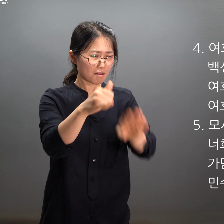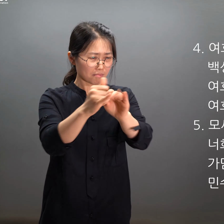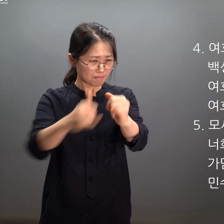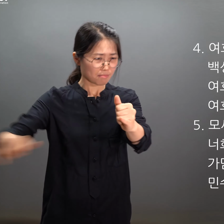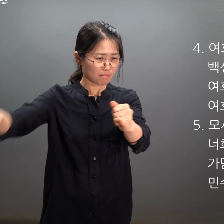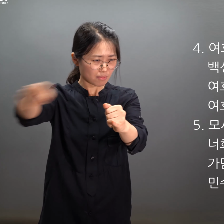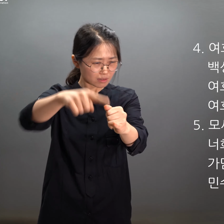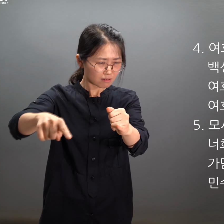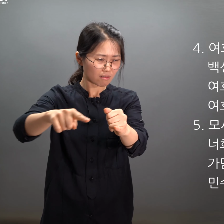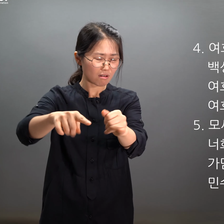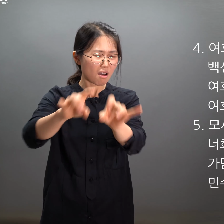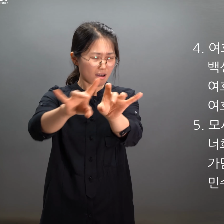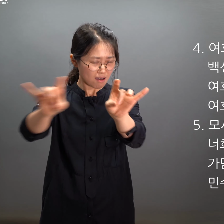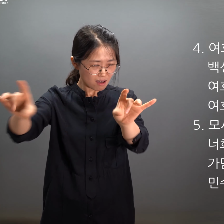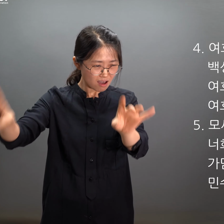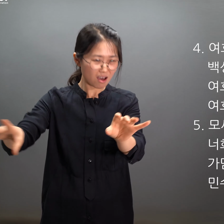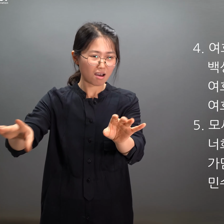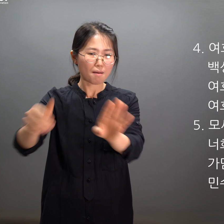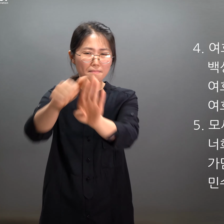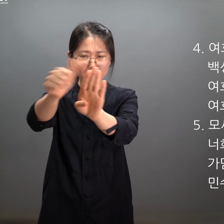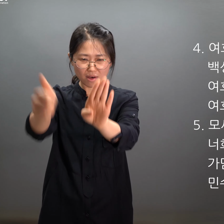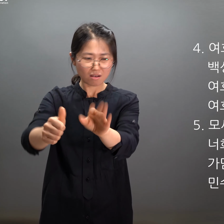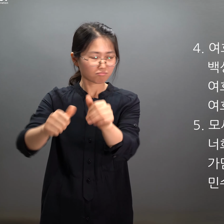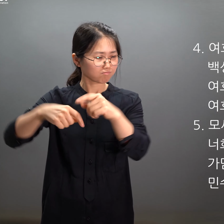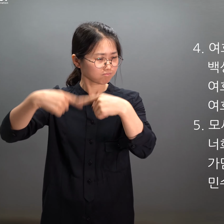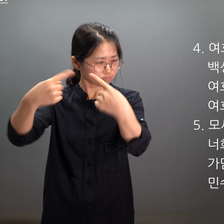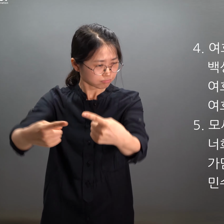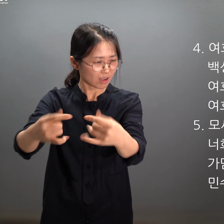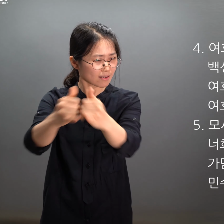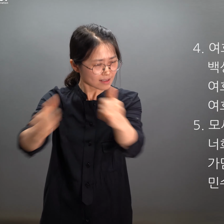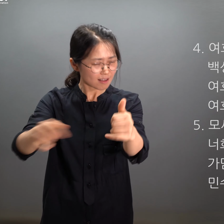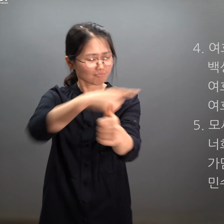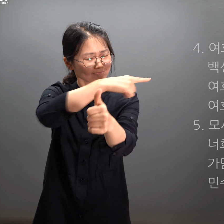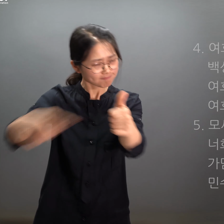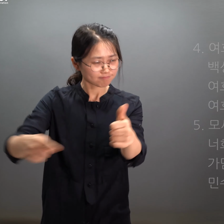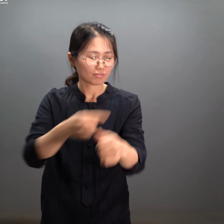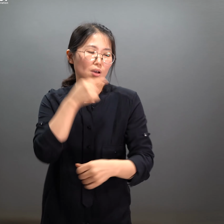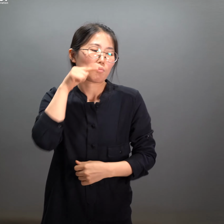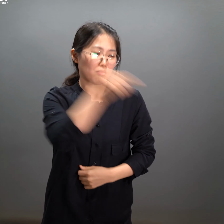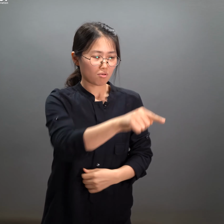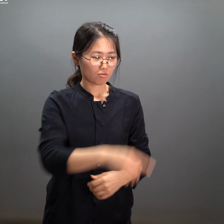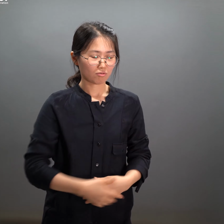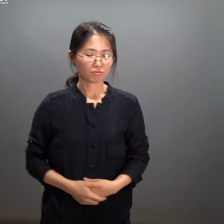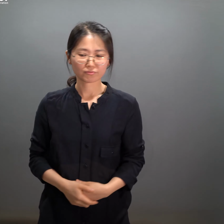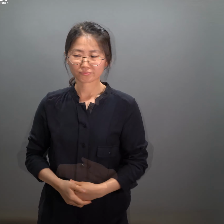각각 바알부올에게 가담한 사람들을 죽이라 하니라.